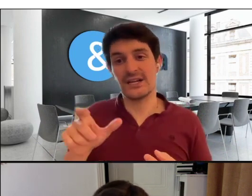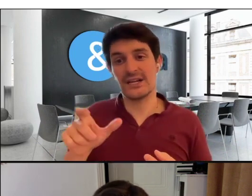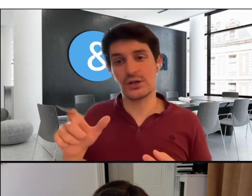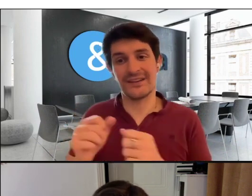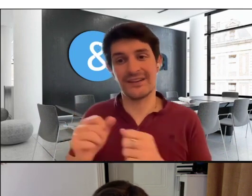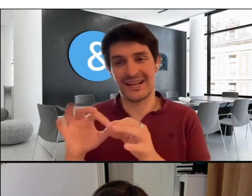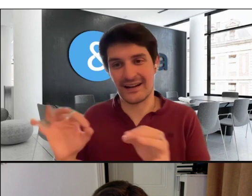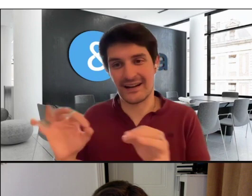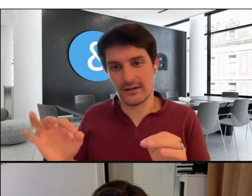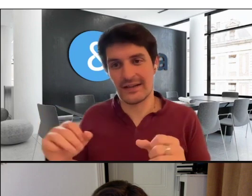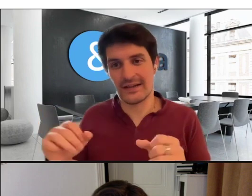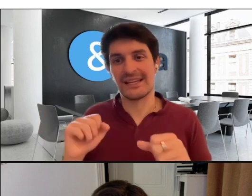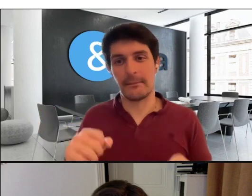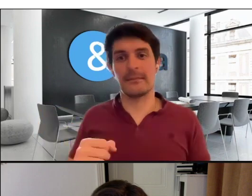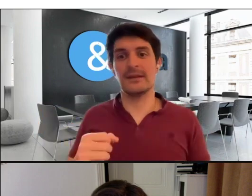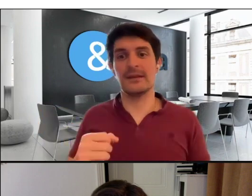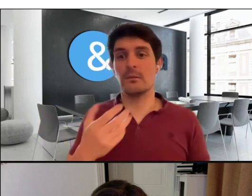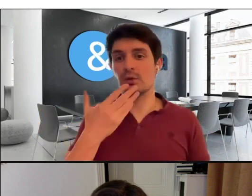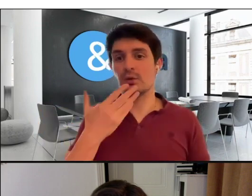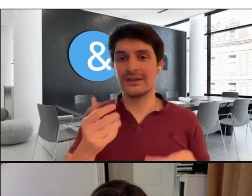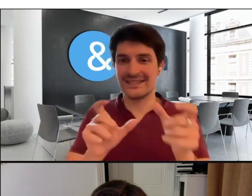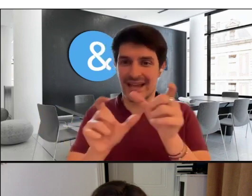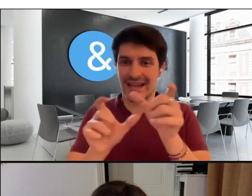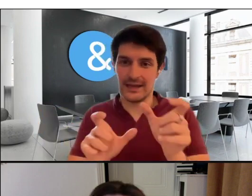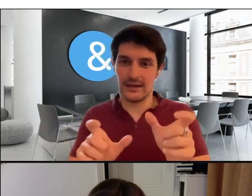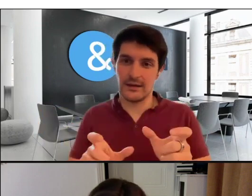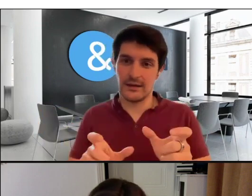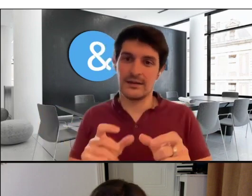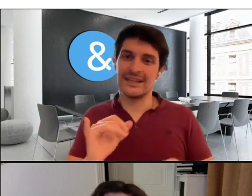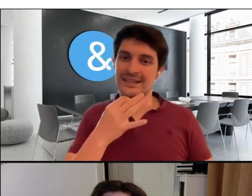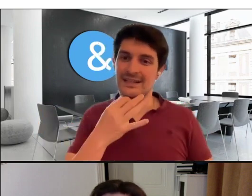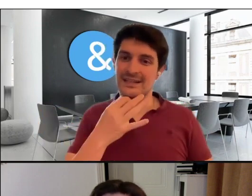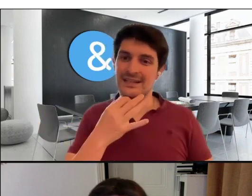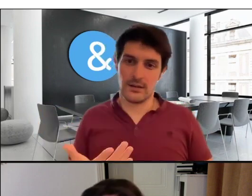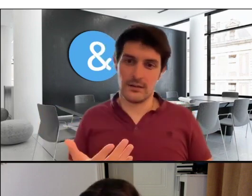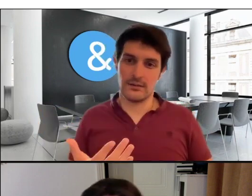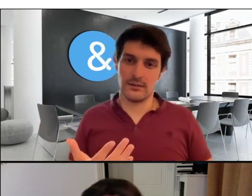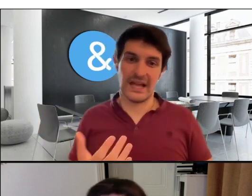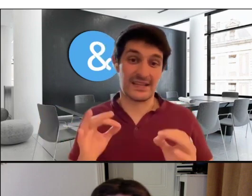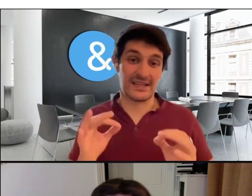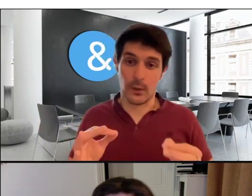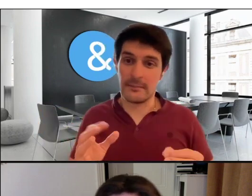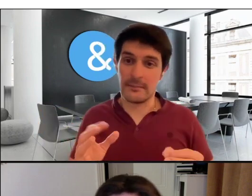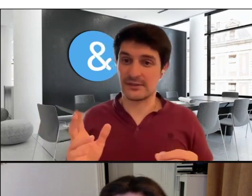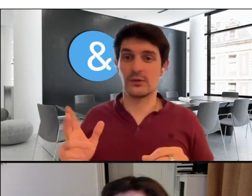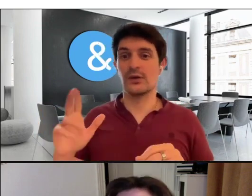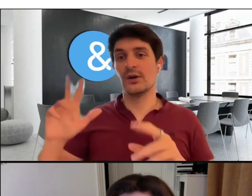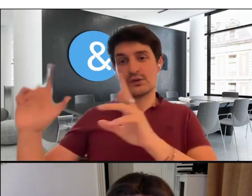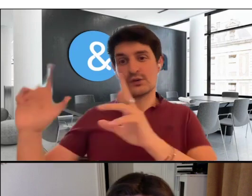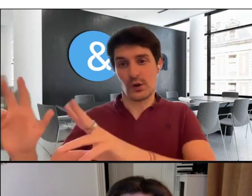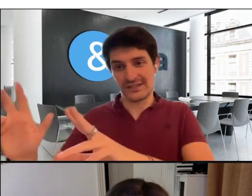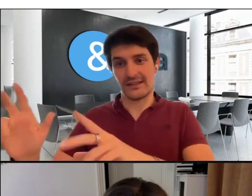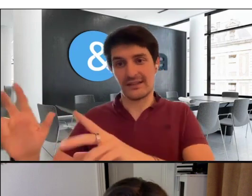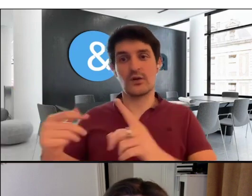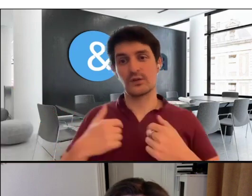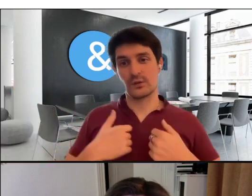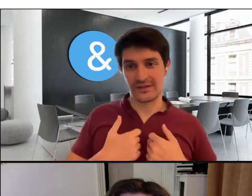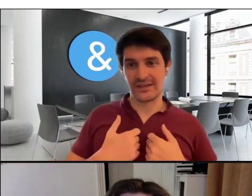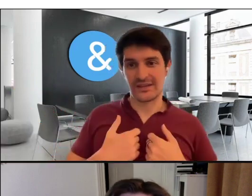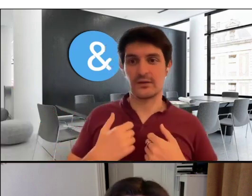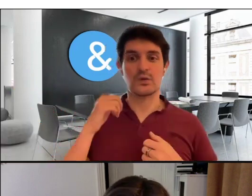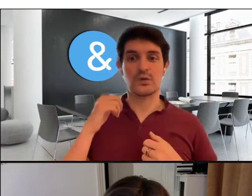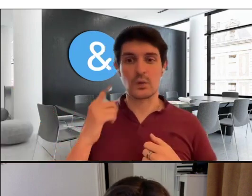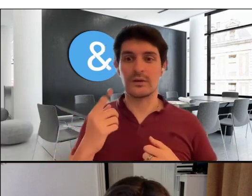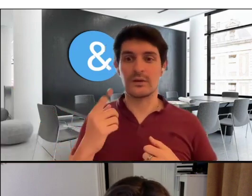avec un lien, ça permet de mieux distinguer qui dit quoi. C'est normal parce que sur ton ordinateur, le